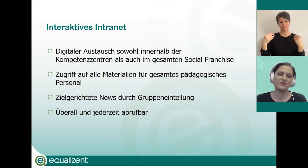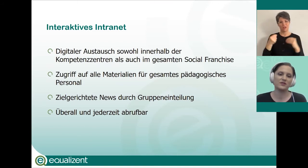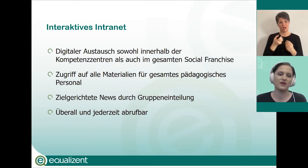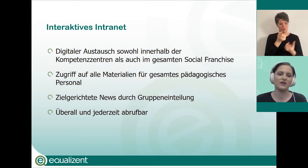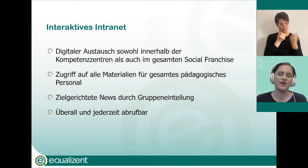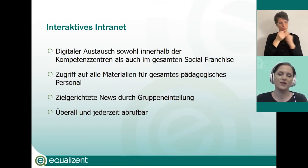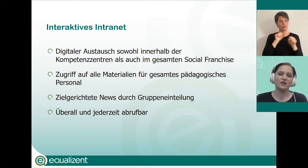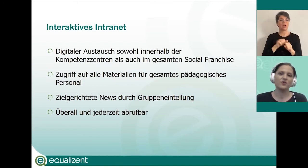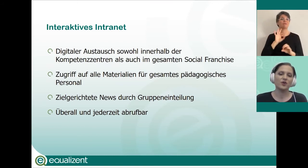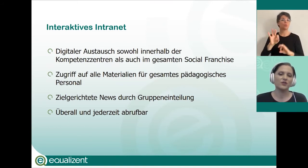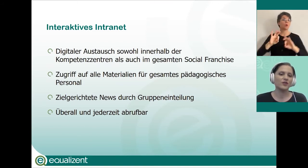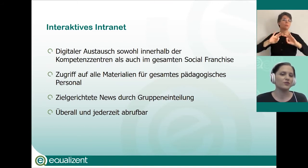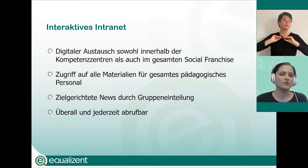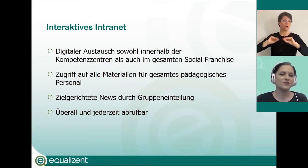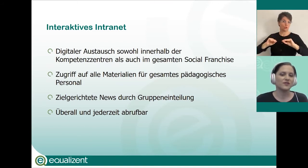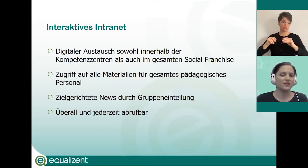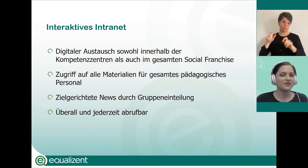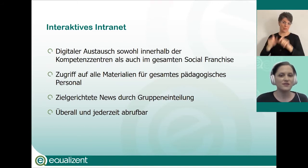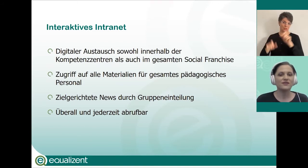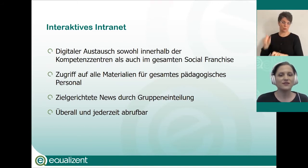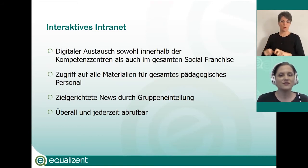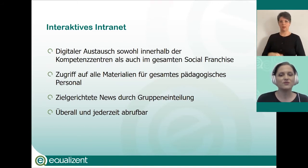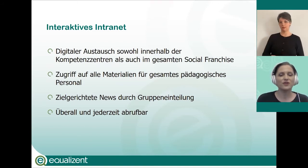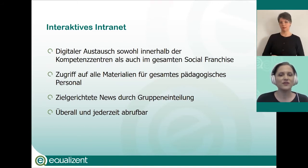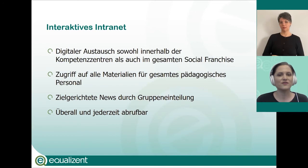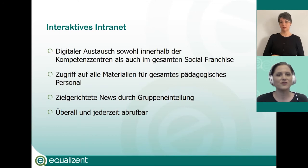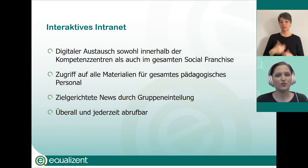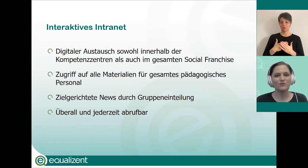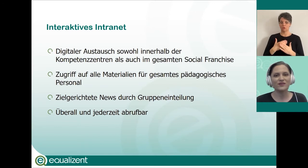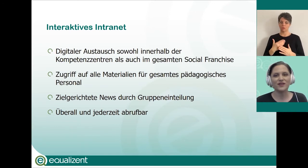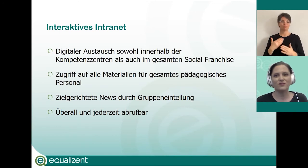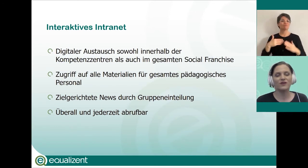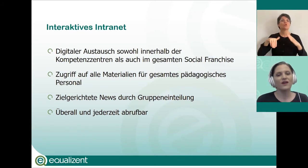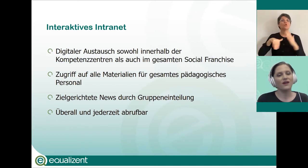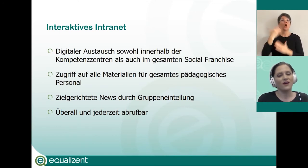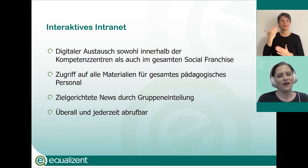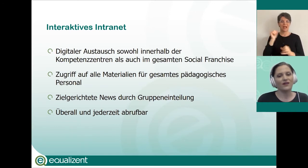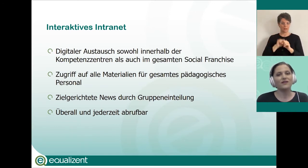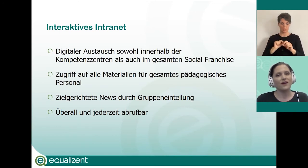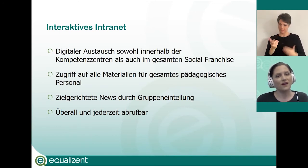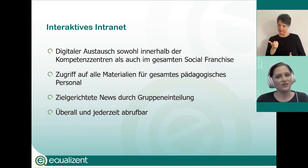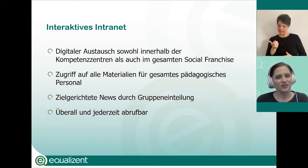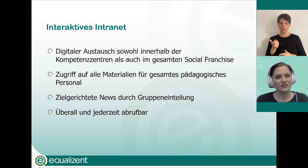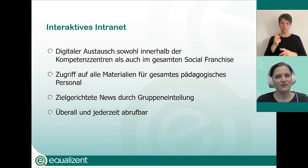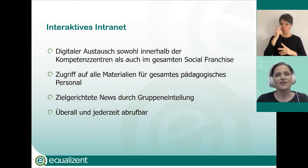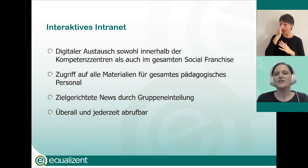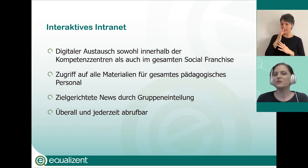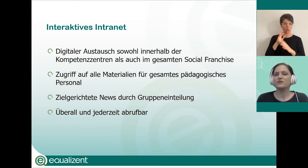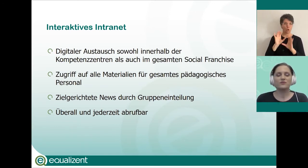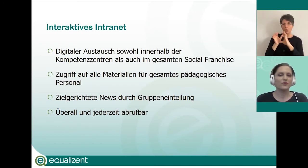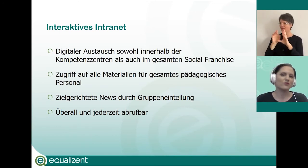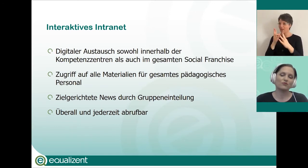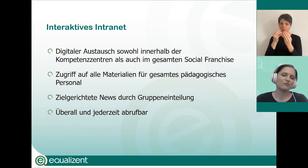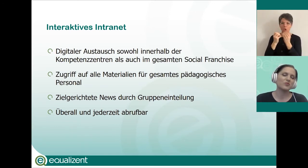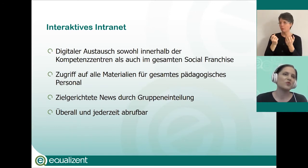pädagogische Personal. Wir können News ganz zielgerichtet durch eine gewisse Gruppeneinteilung an alle schicken. Niemand